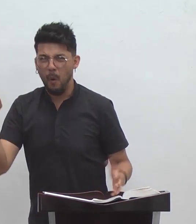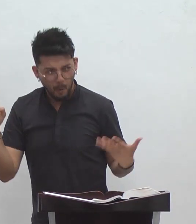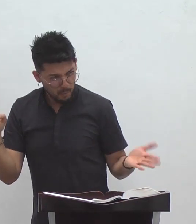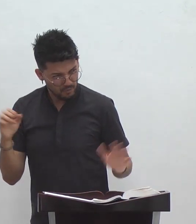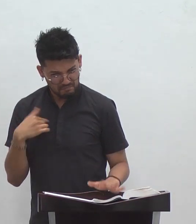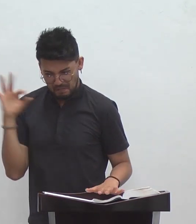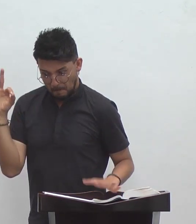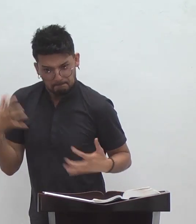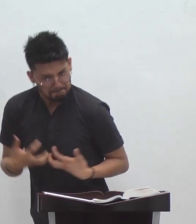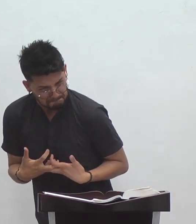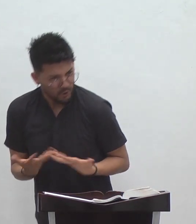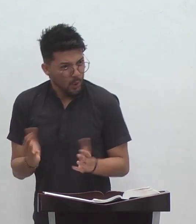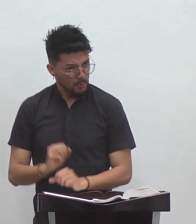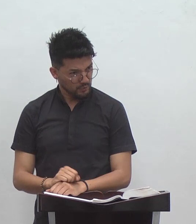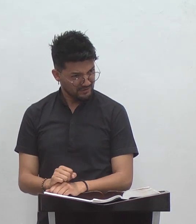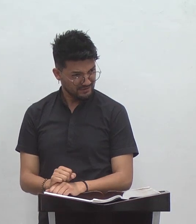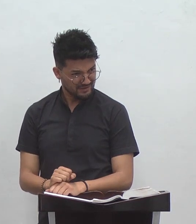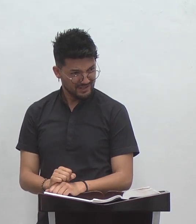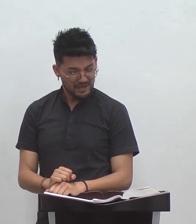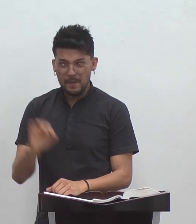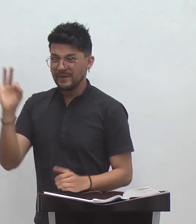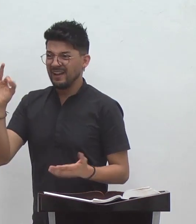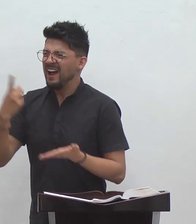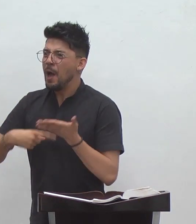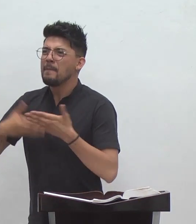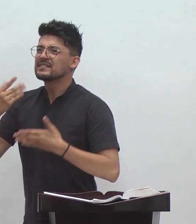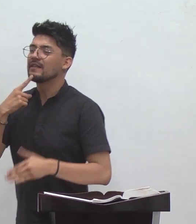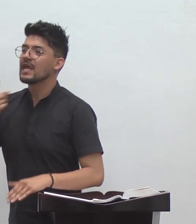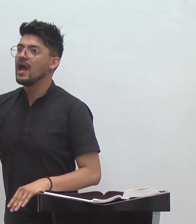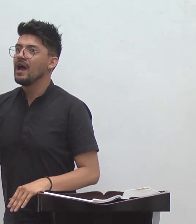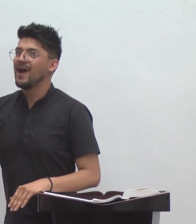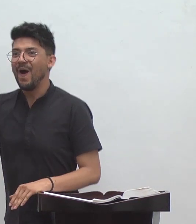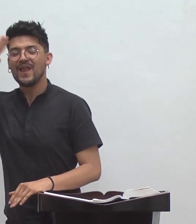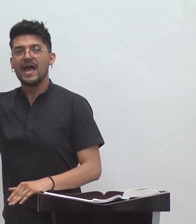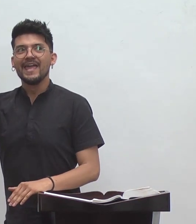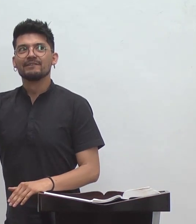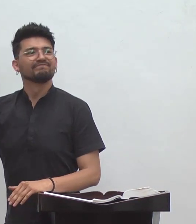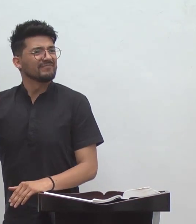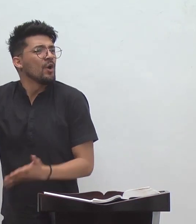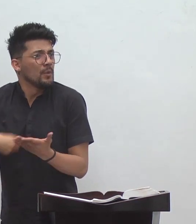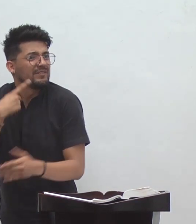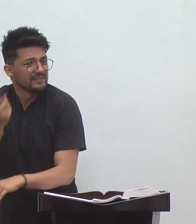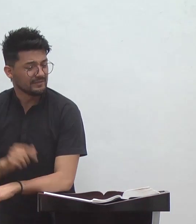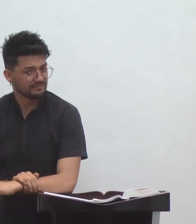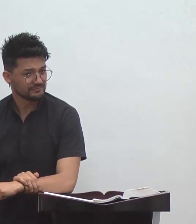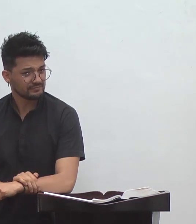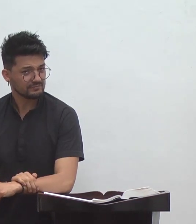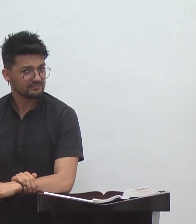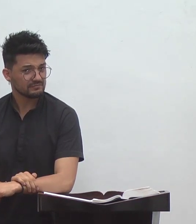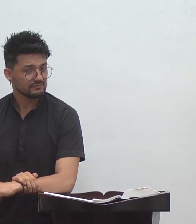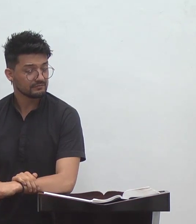dice, ¿evangelizar yo? ¿Cómo? A mí me da vergüenza, yo no sé nada. ¿Cómo? ¿Qué le voy a decir a la gente? ¿Cómo la saludo? ¿Qué le digo?